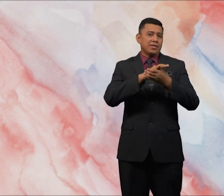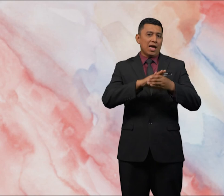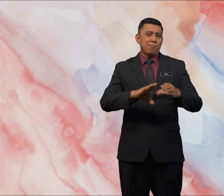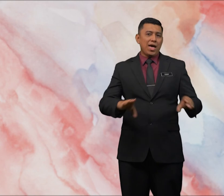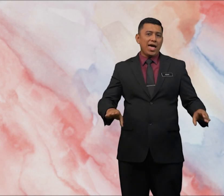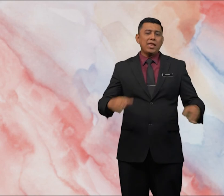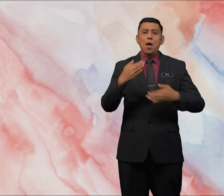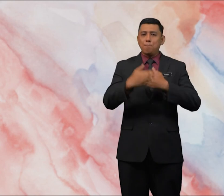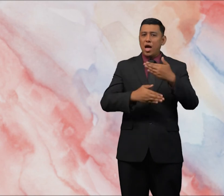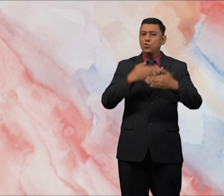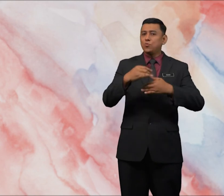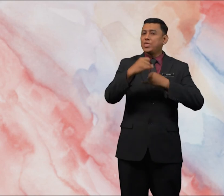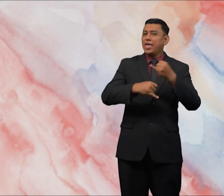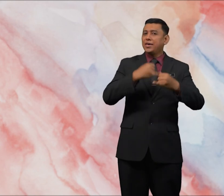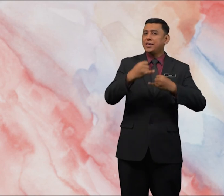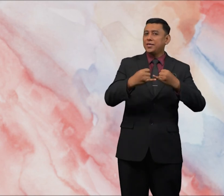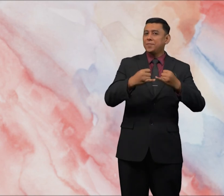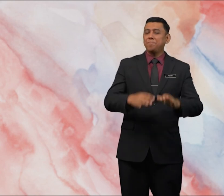Selamat maju jaya.